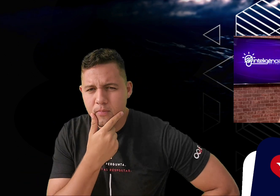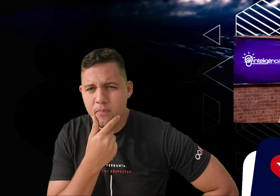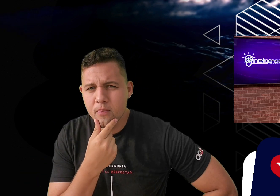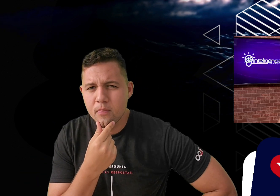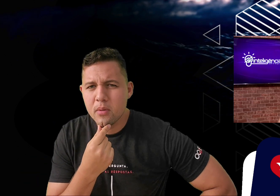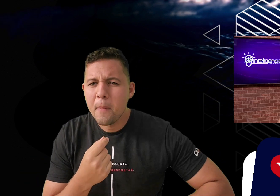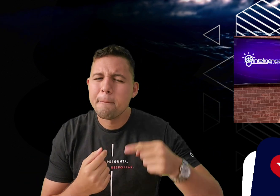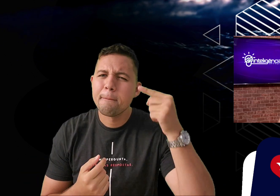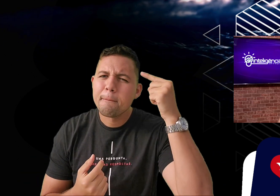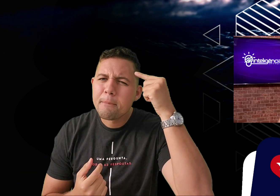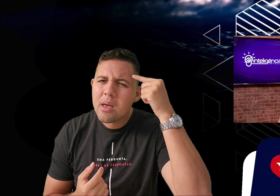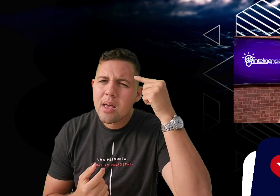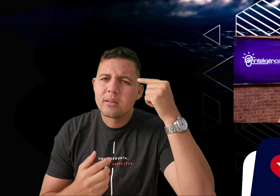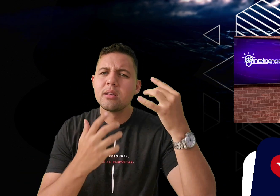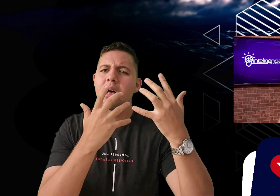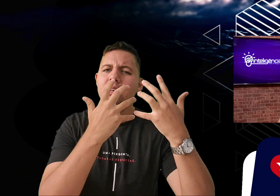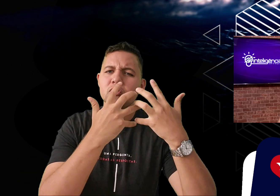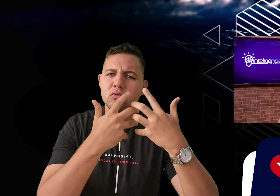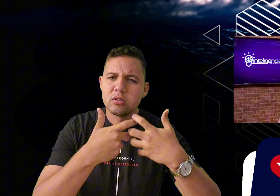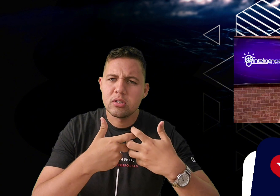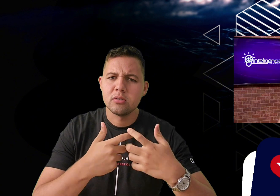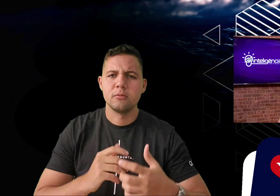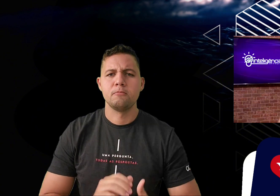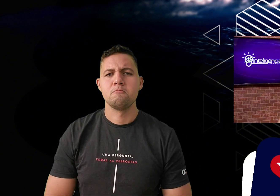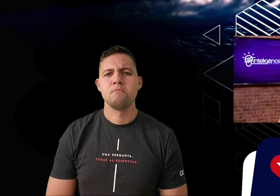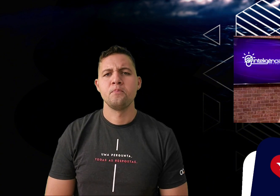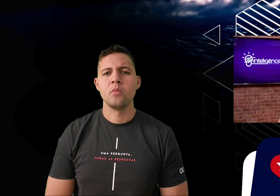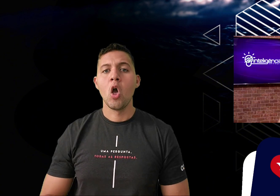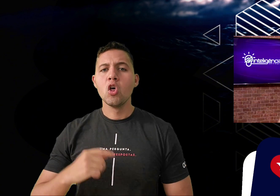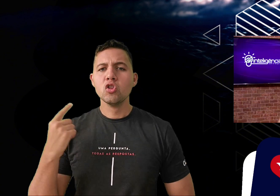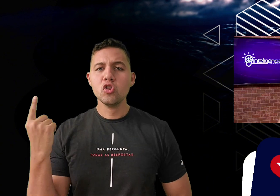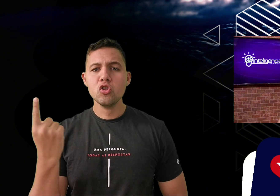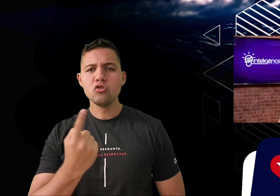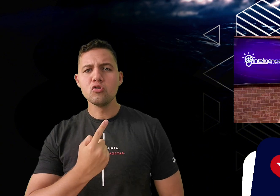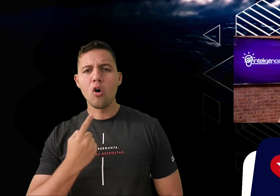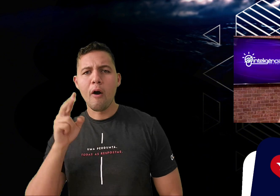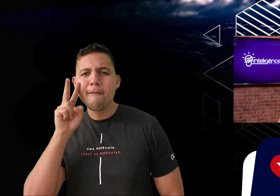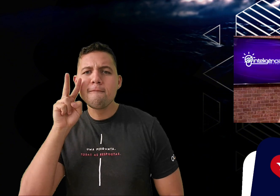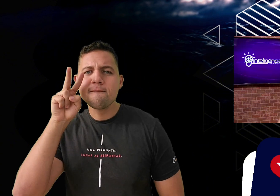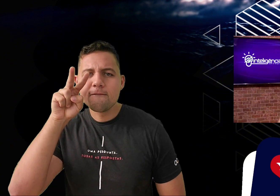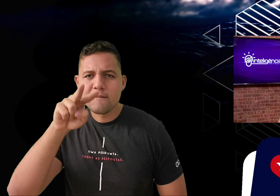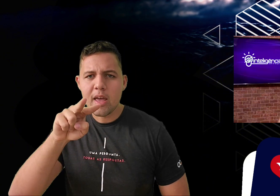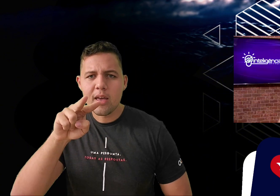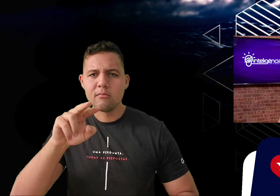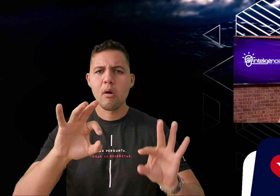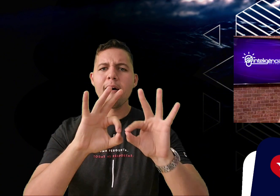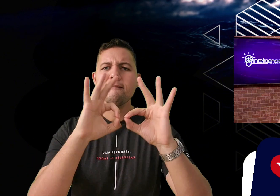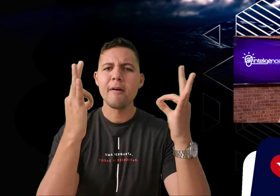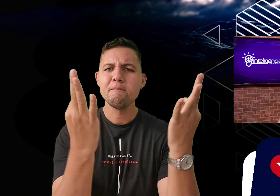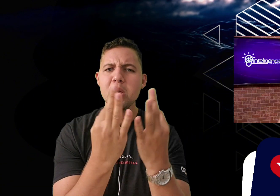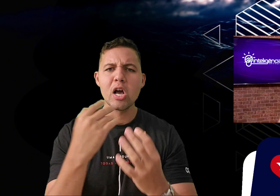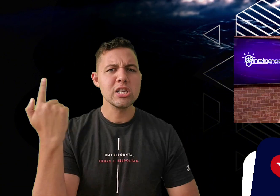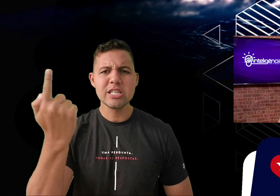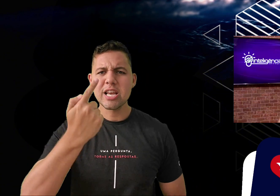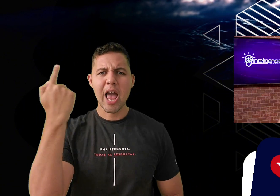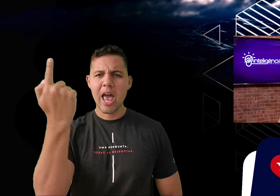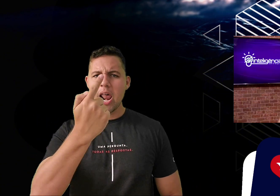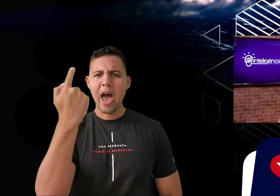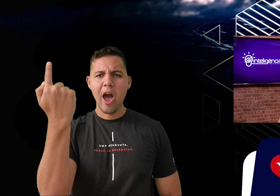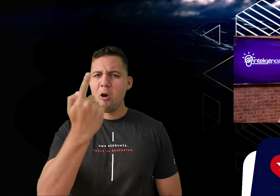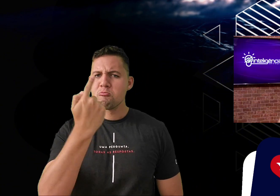Pense um pouquinho. Nós temos visto o que tem acontecido com as famílias de forma